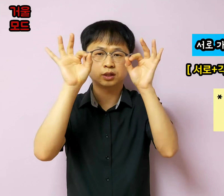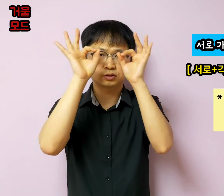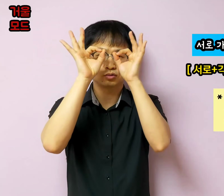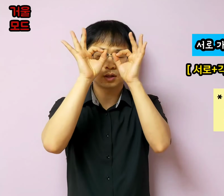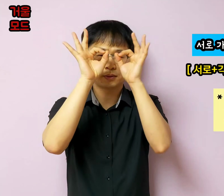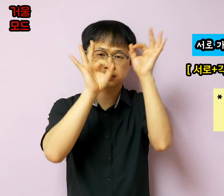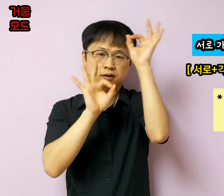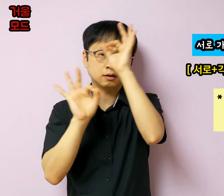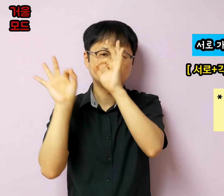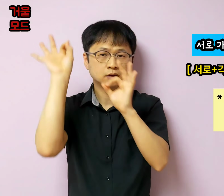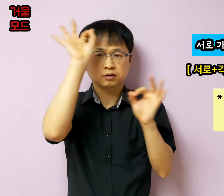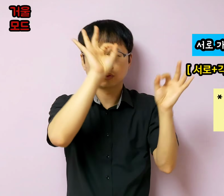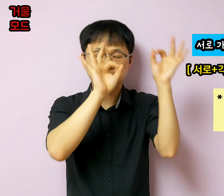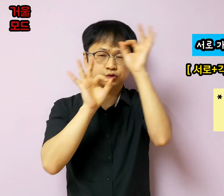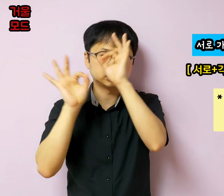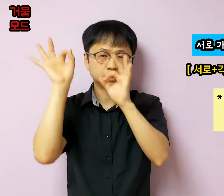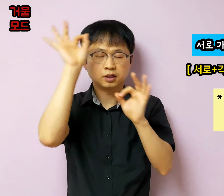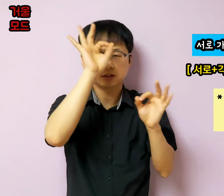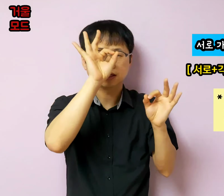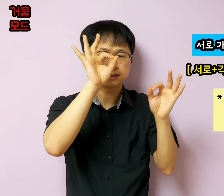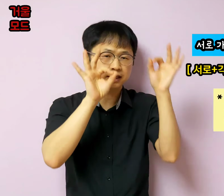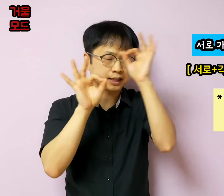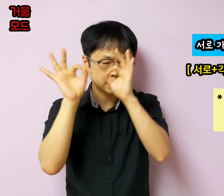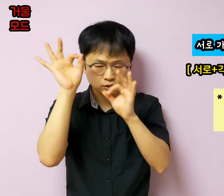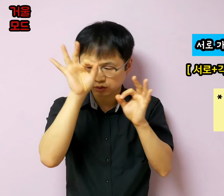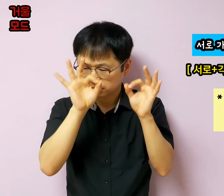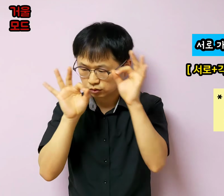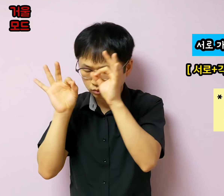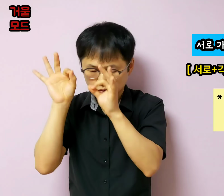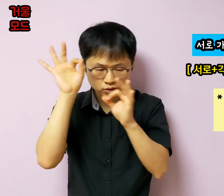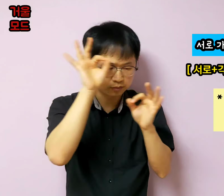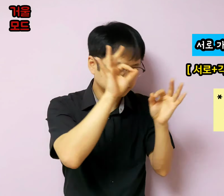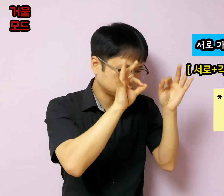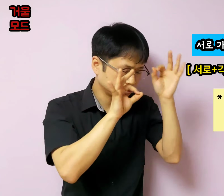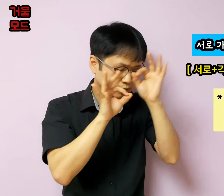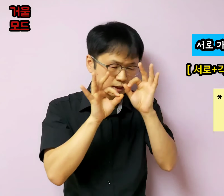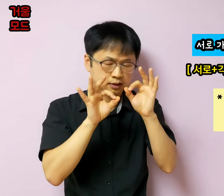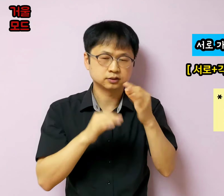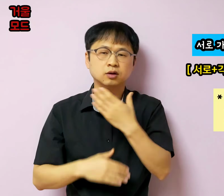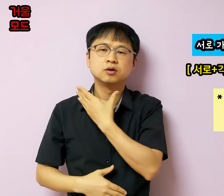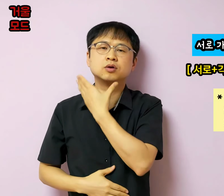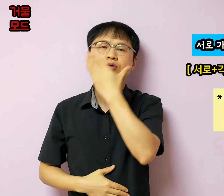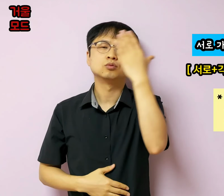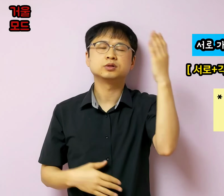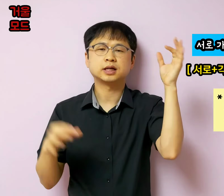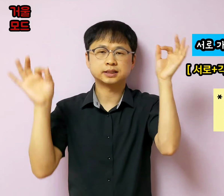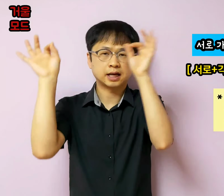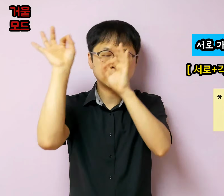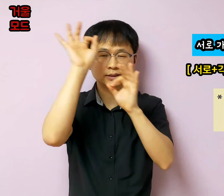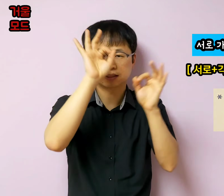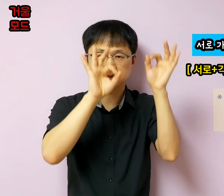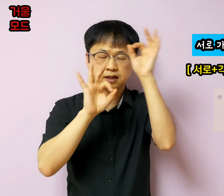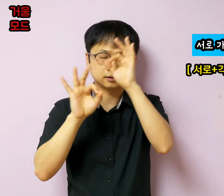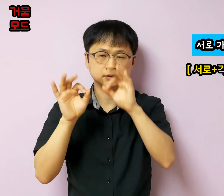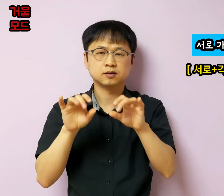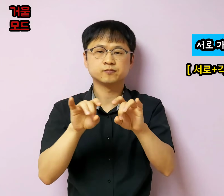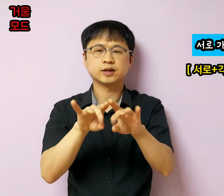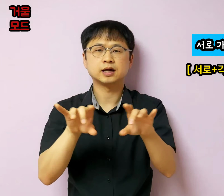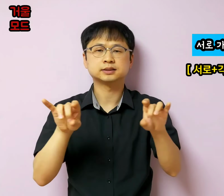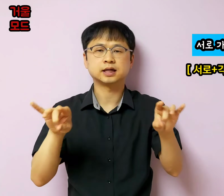해서 눈앞에서 돌려주시면 찾다라는 수어입니다. 눈을 돌리면서 뭔가 찾는 거죠. 꿈을 찾아, 각자 떠나는 거죠.